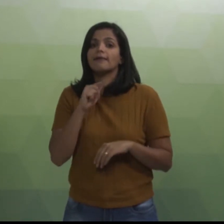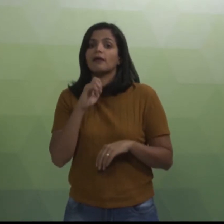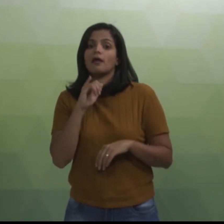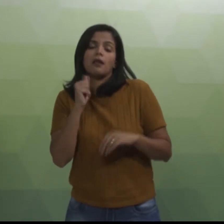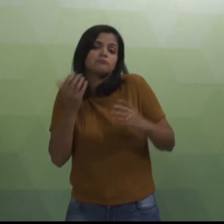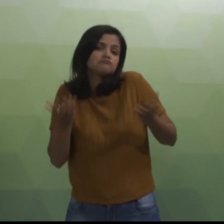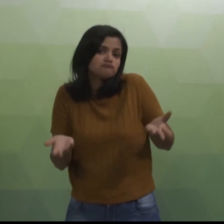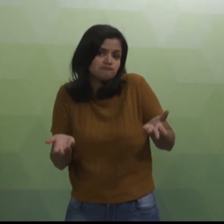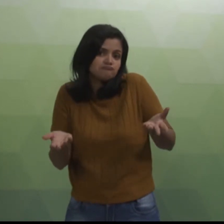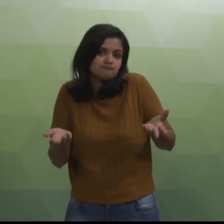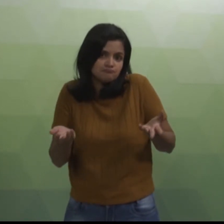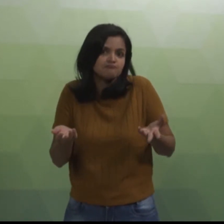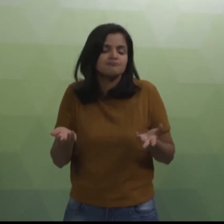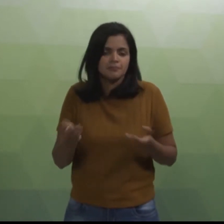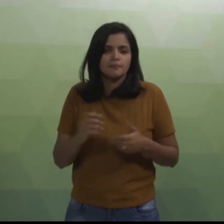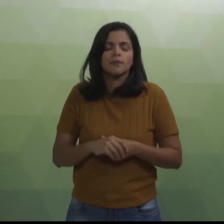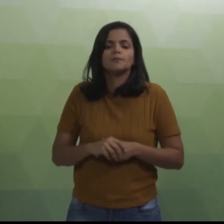Aquela casa.